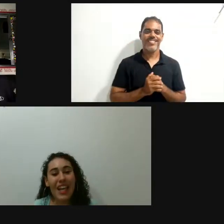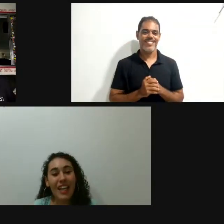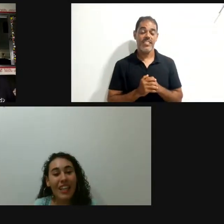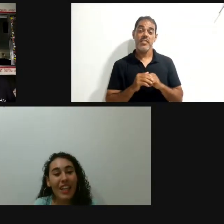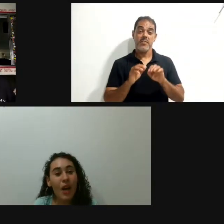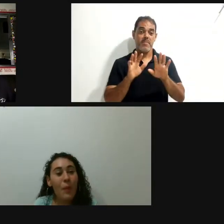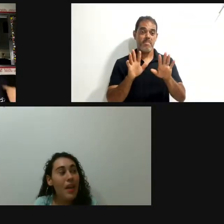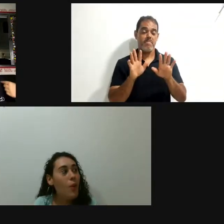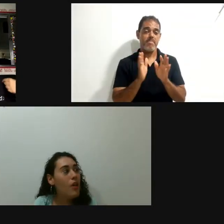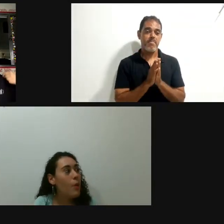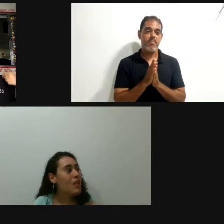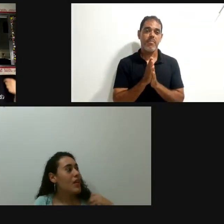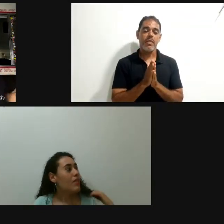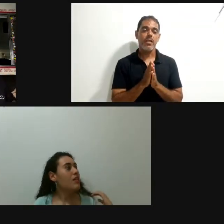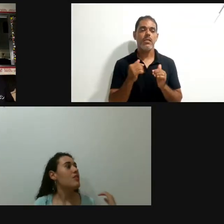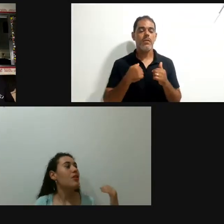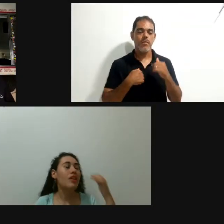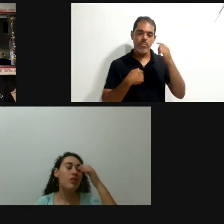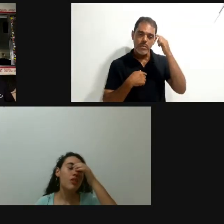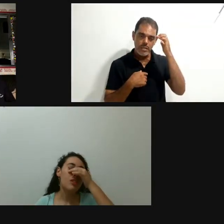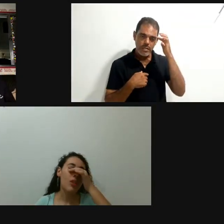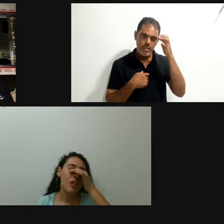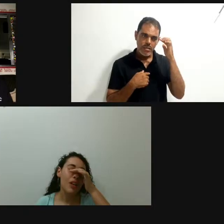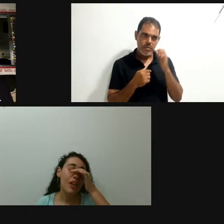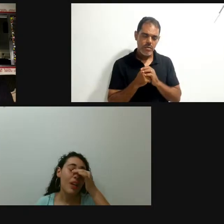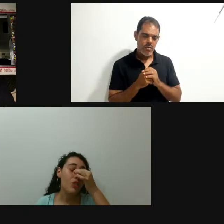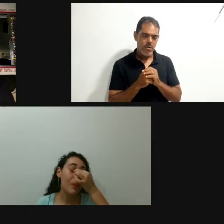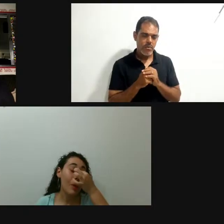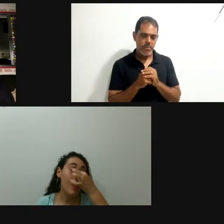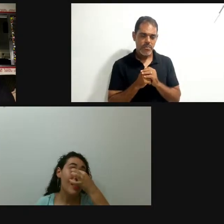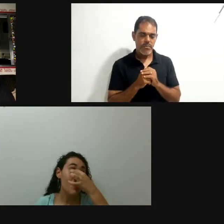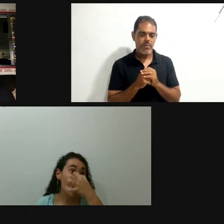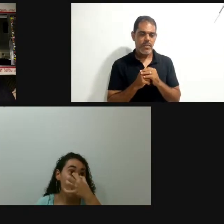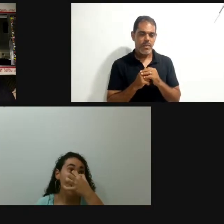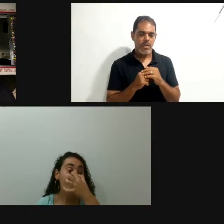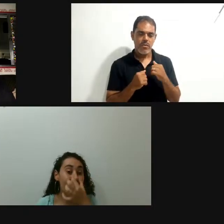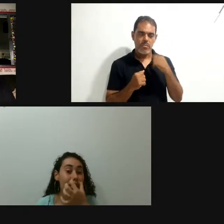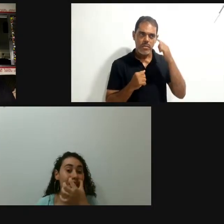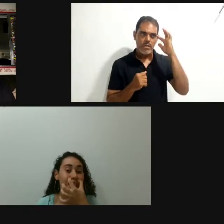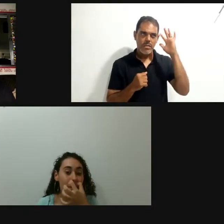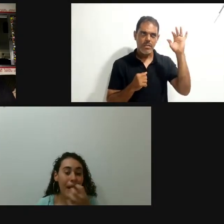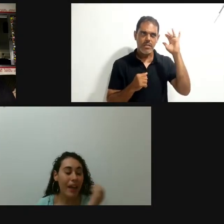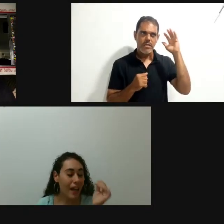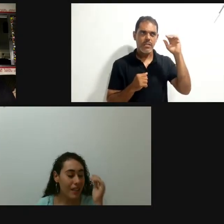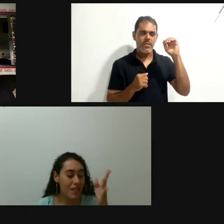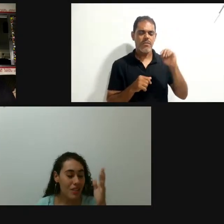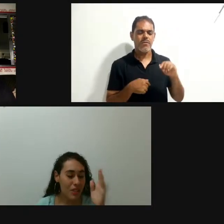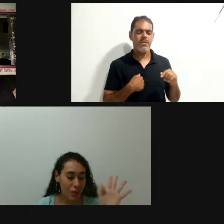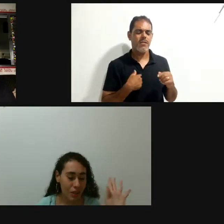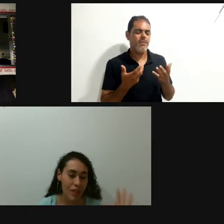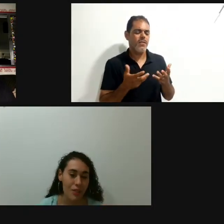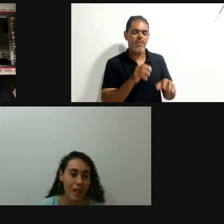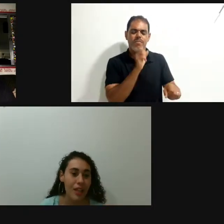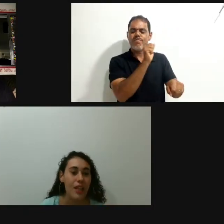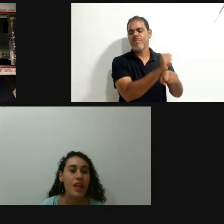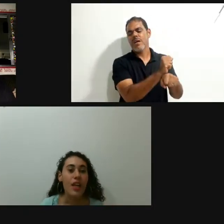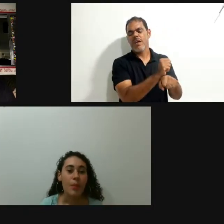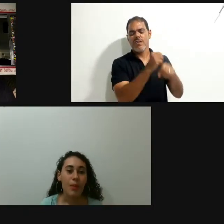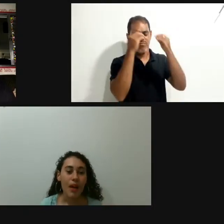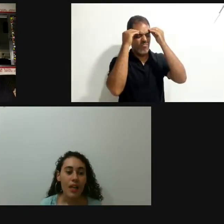Mas que eu pensava nisso, eu pensei muitas vezes em parar, em desistir, no caso,